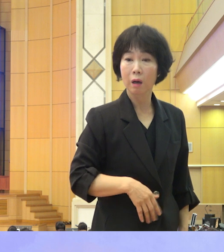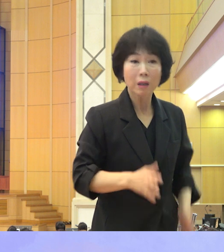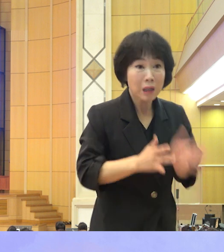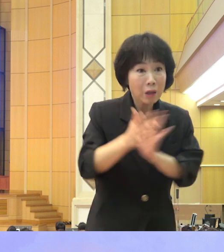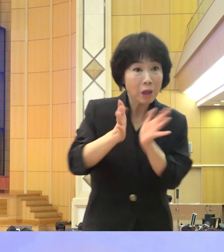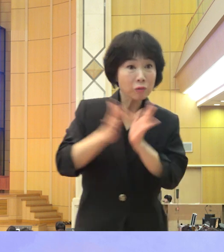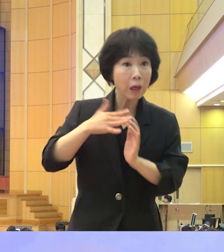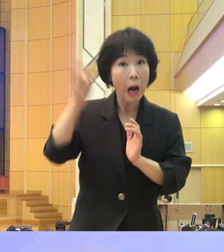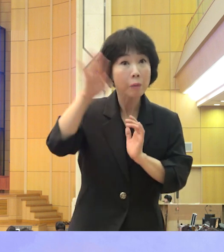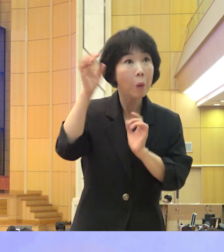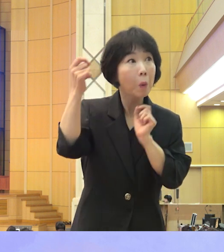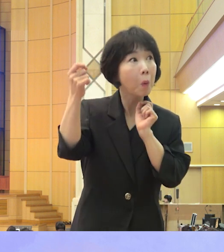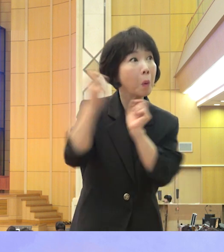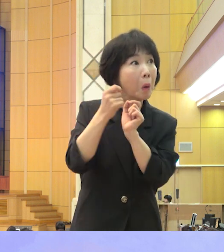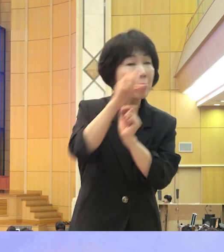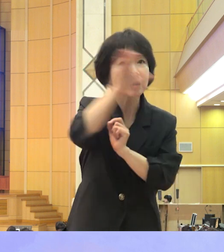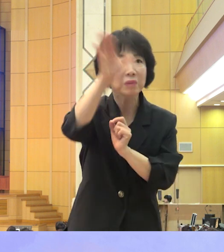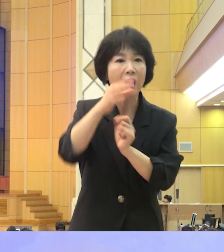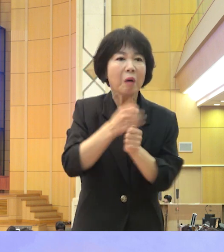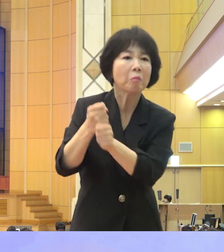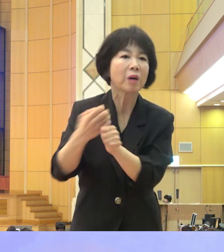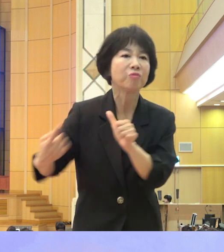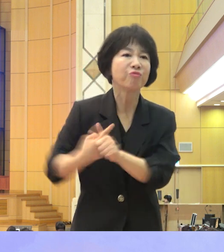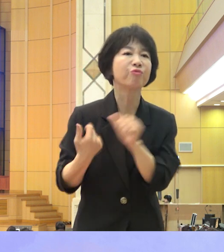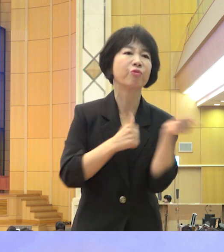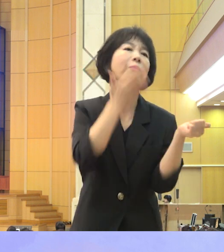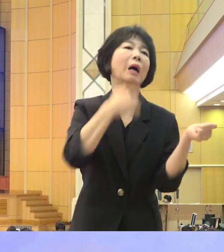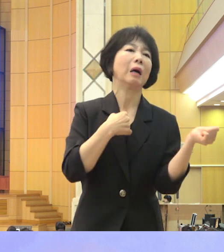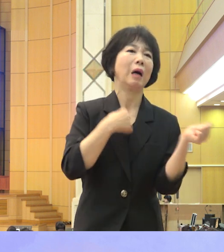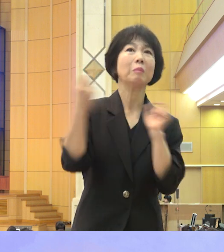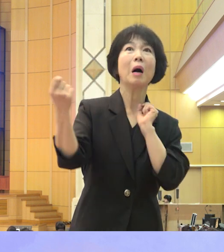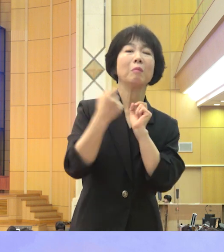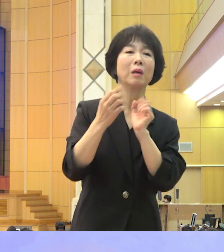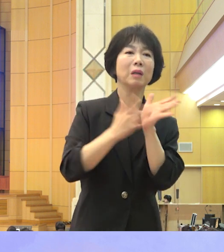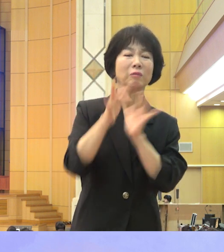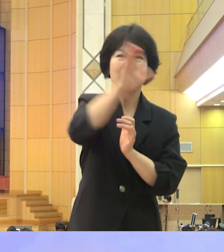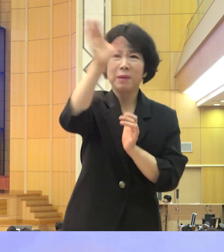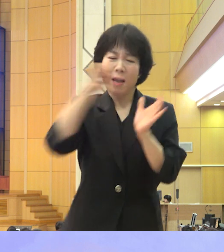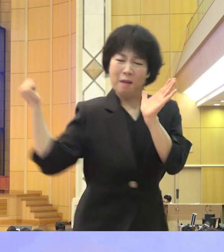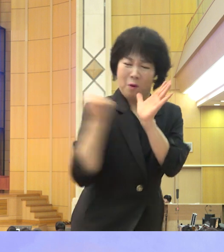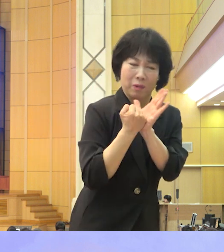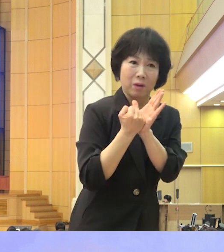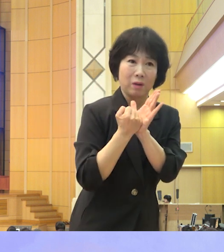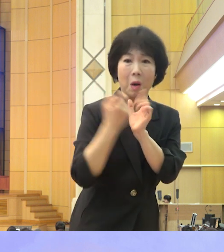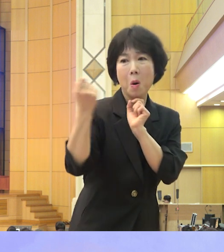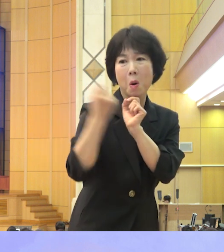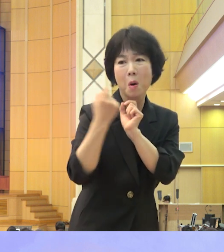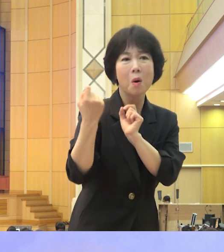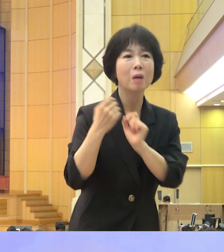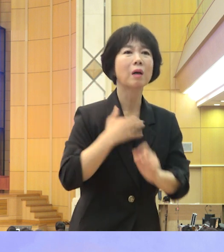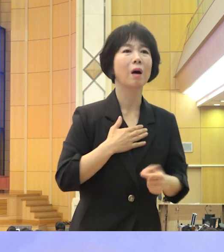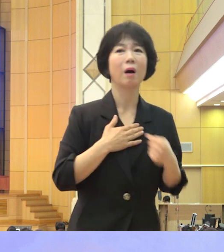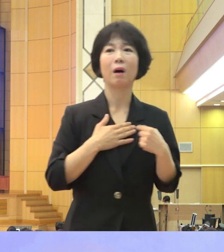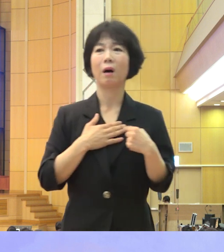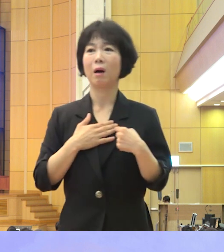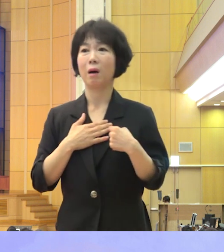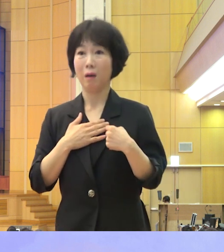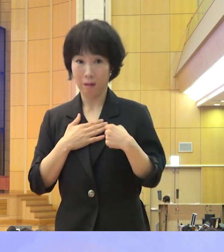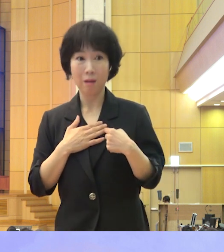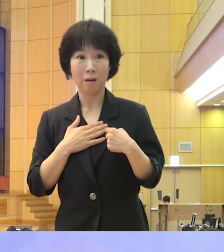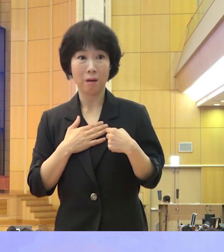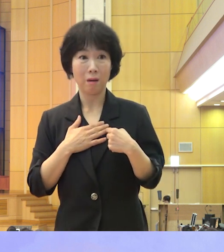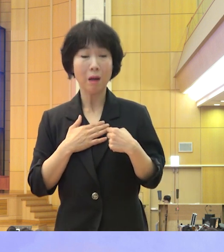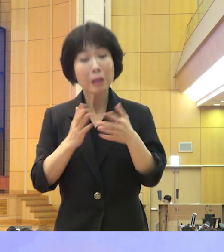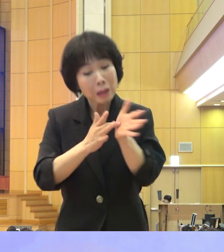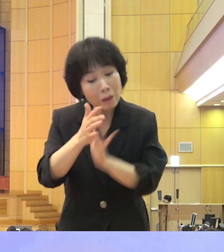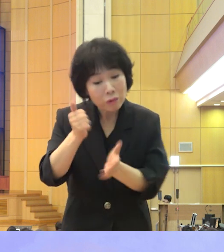때예요. 3년 6개월이라고 하는 동안에 예수님의 제자들은 항상 함께